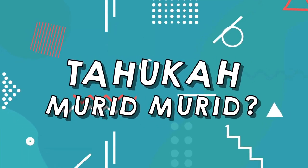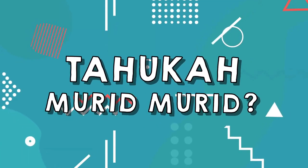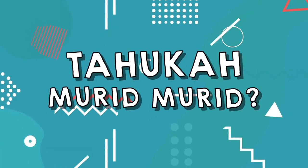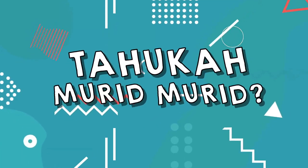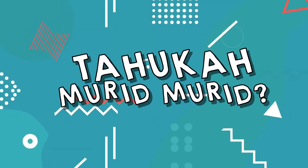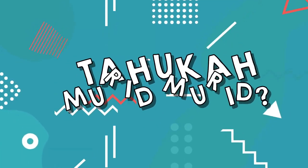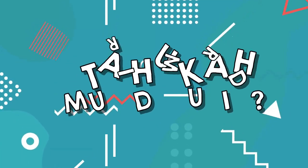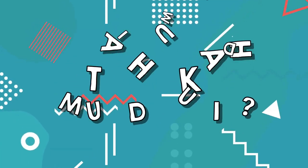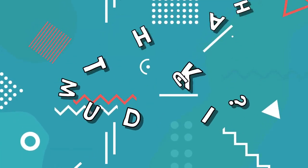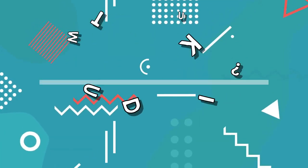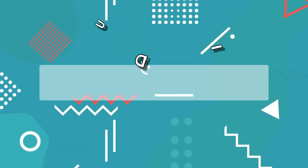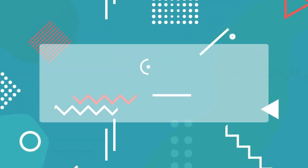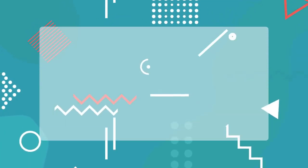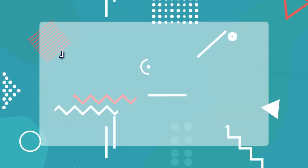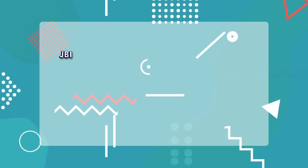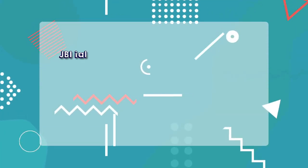Tahukah murid-murid?